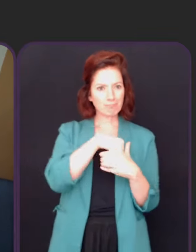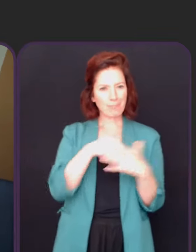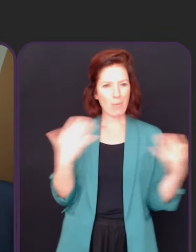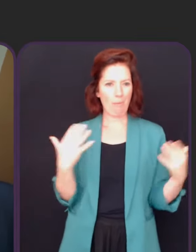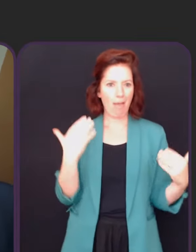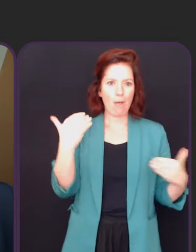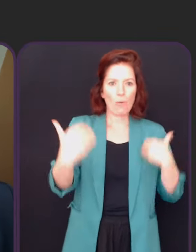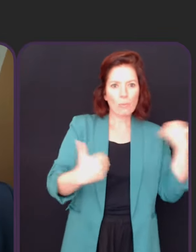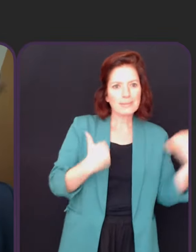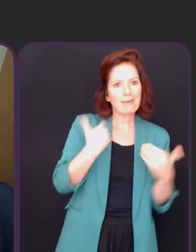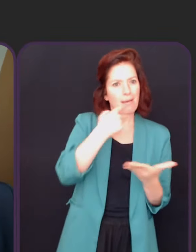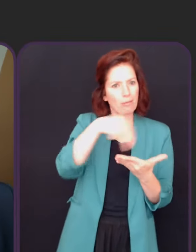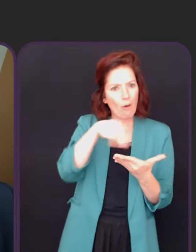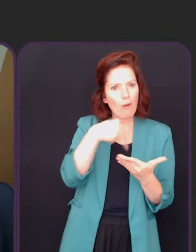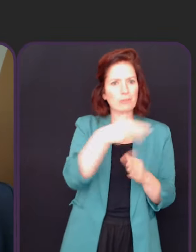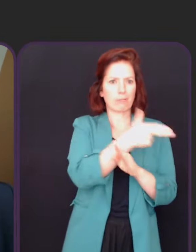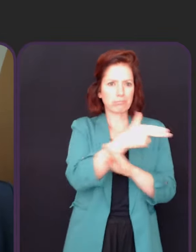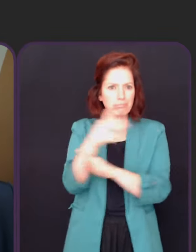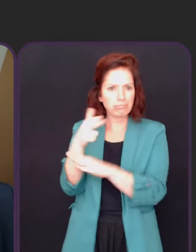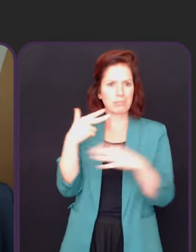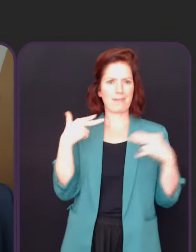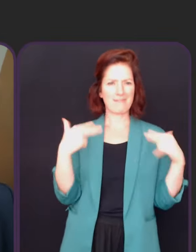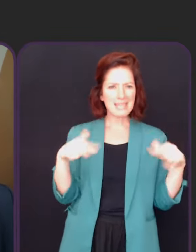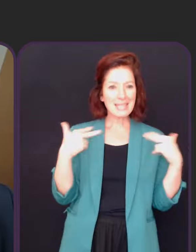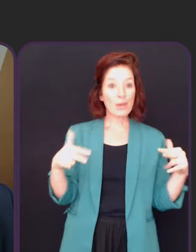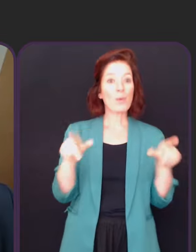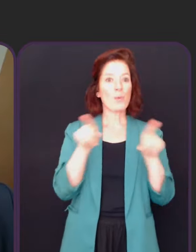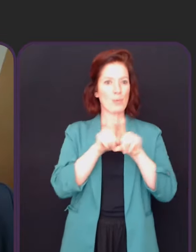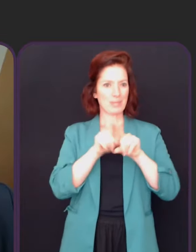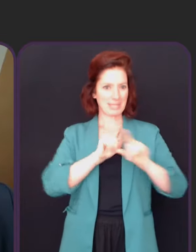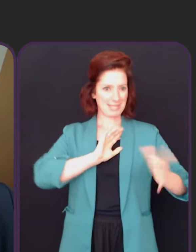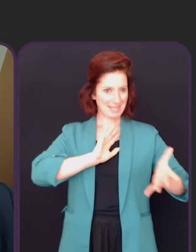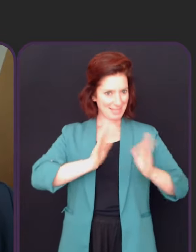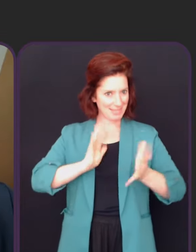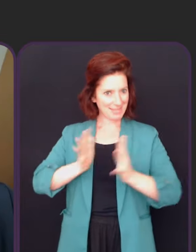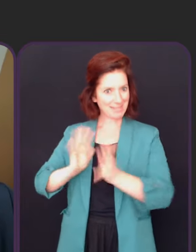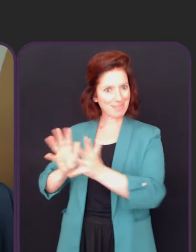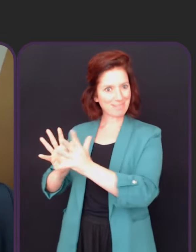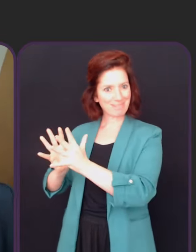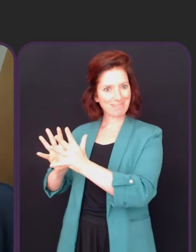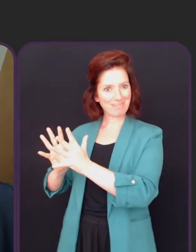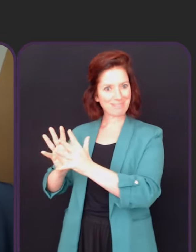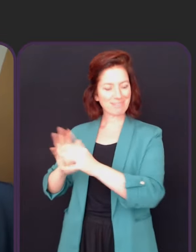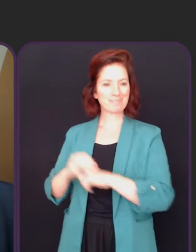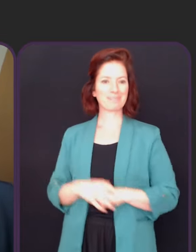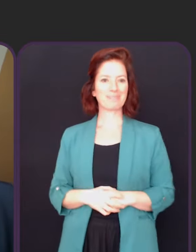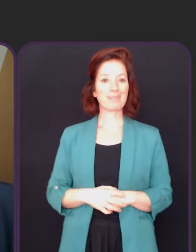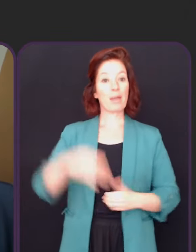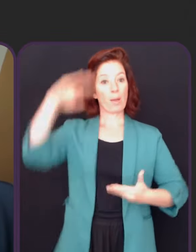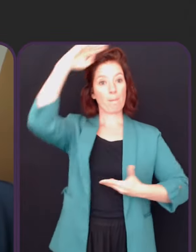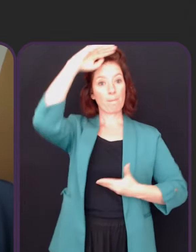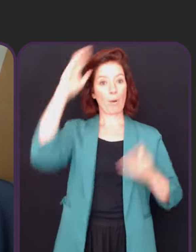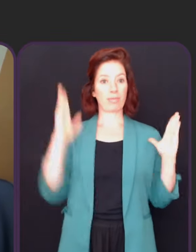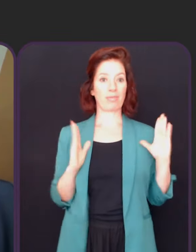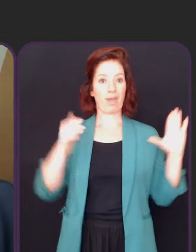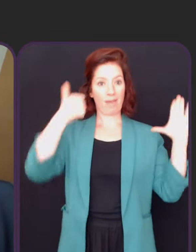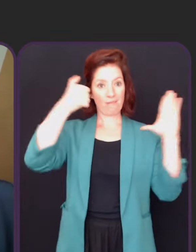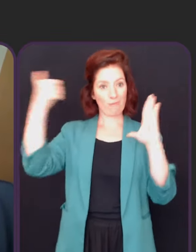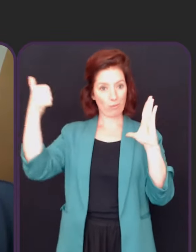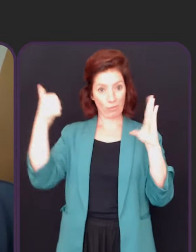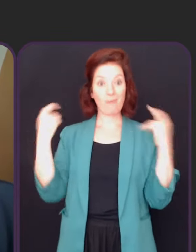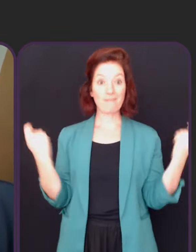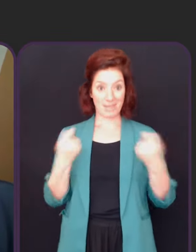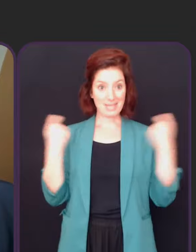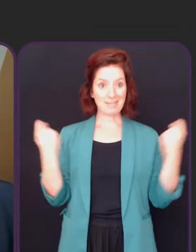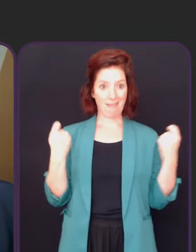vocabulaire artistique qu'il déploiera, la langue des signes, puisqu'il sera entièrement signé. L'exposition photo des portraits